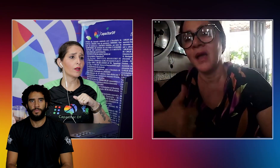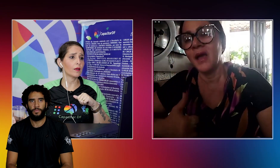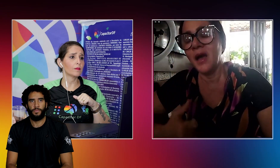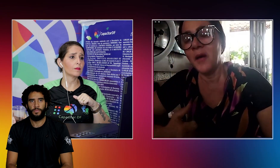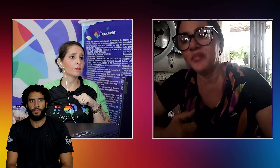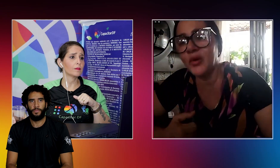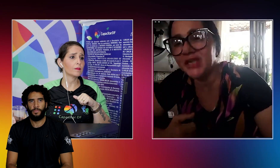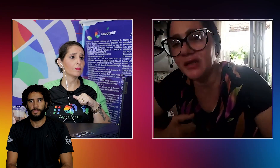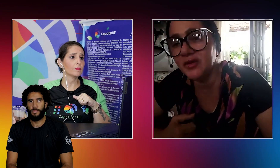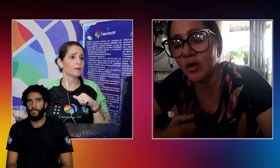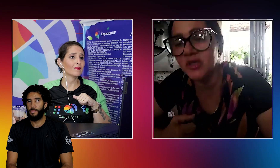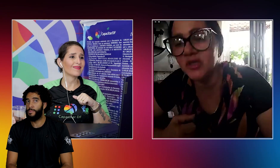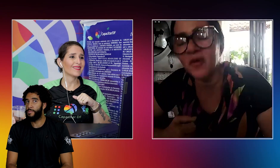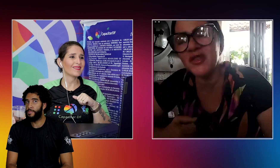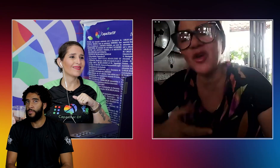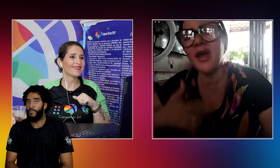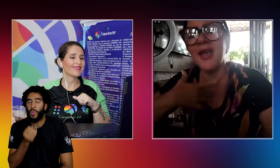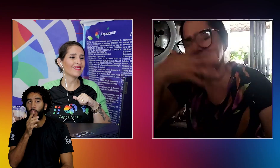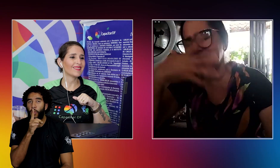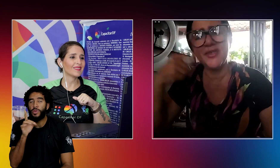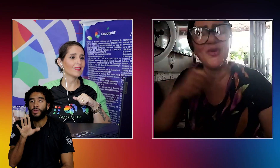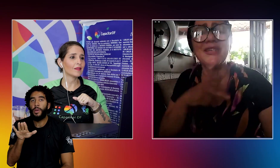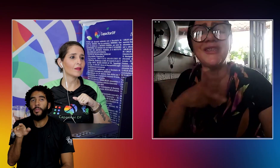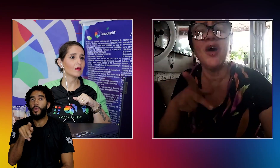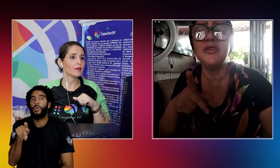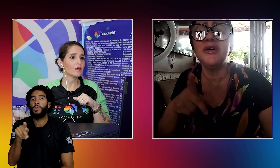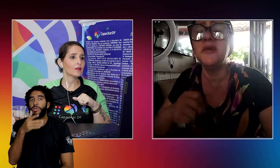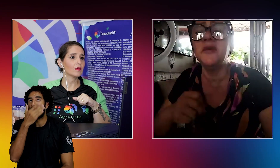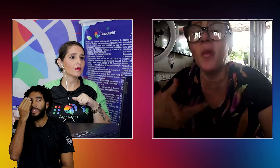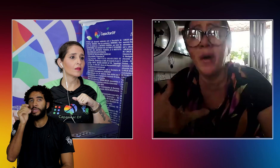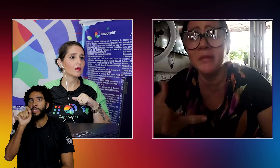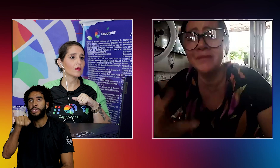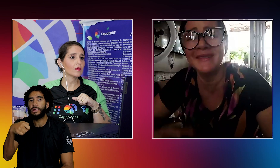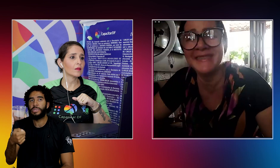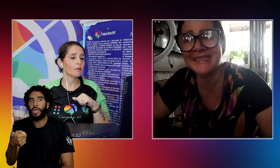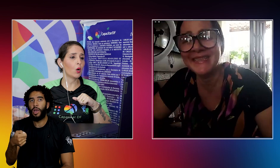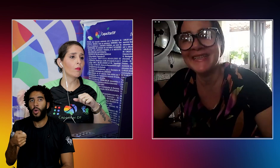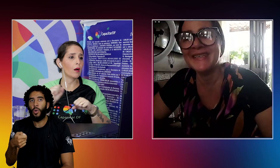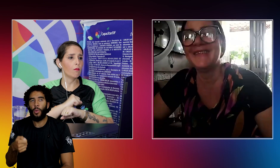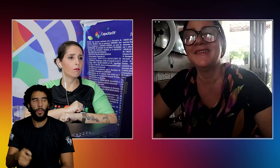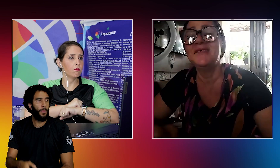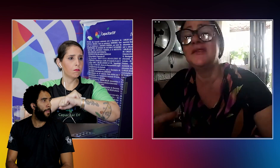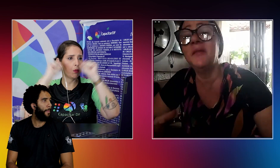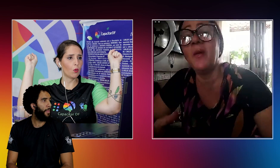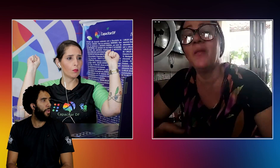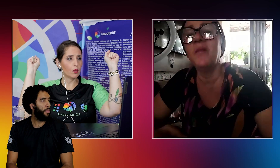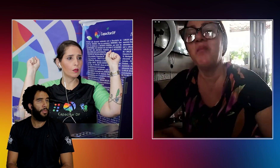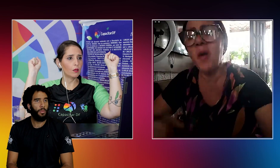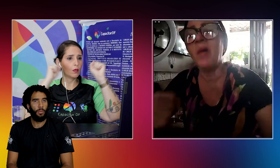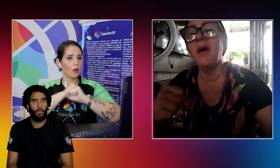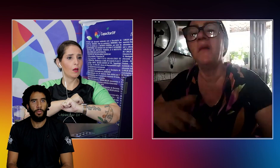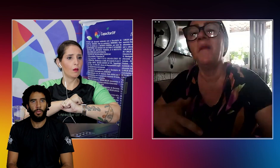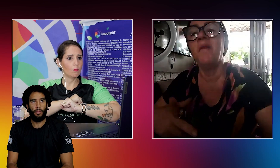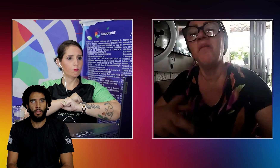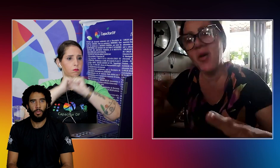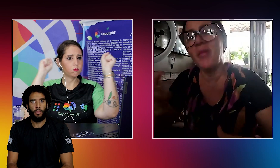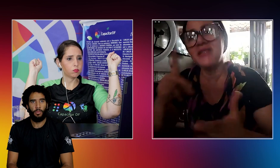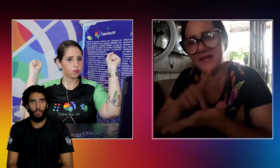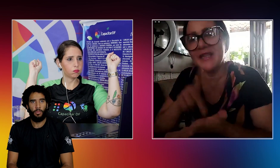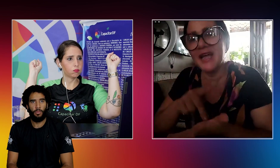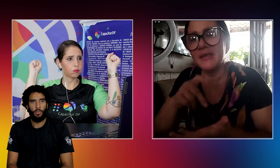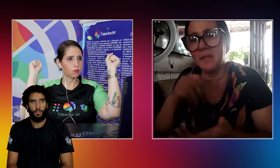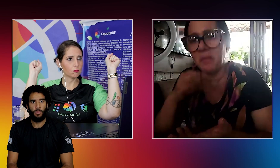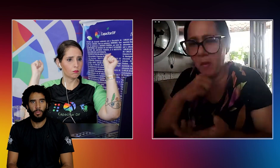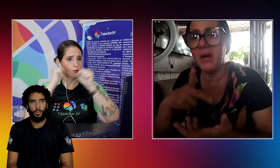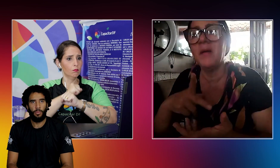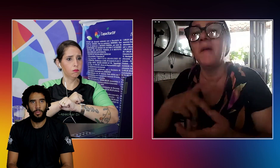Pode falar. Bom dia a todos. Professora, eu esqueci o sinal de bomba. Bomba? Bomba. Bomba. Bomba. Bomba, de